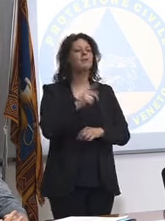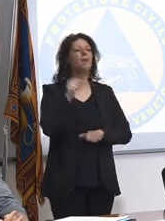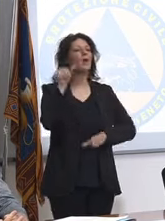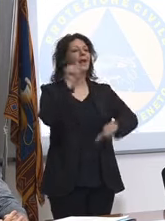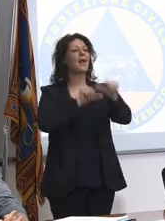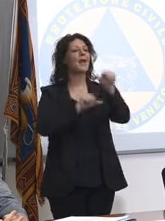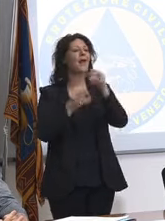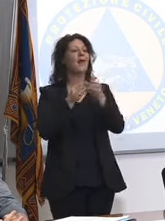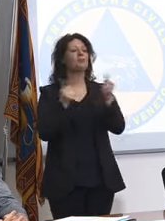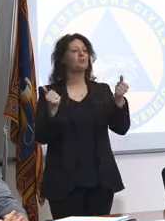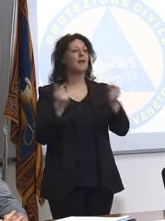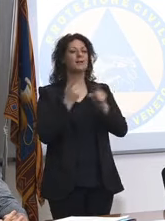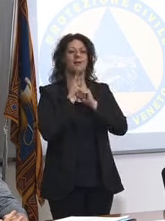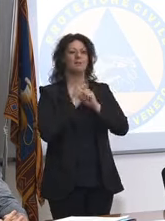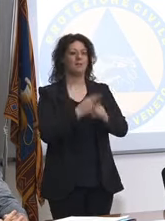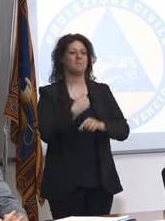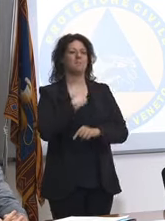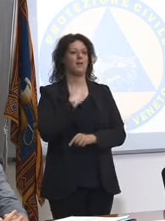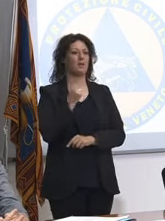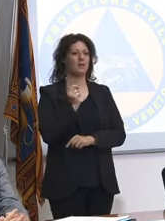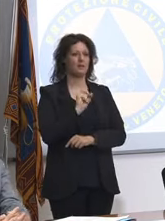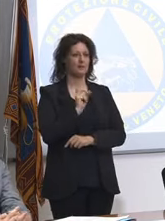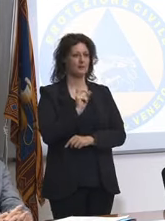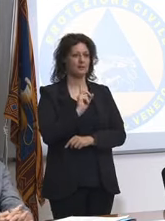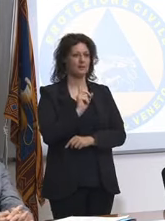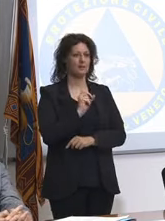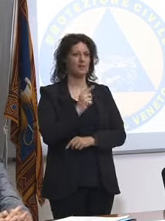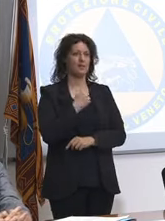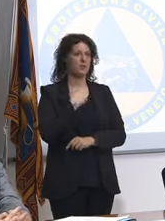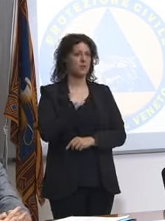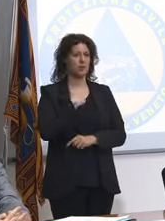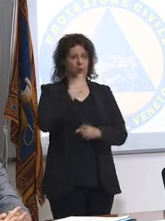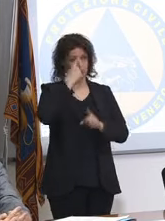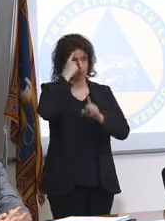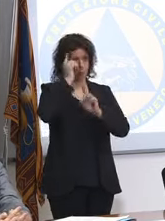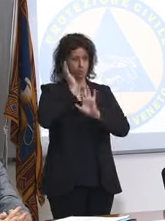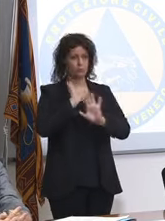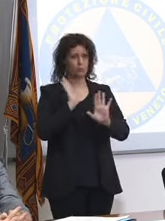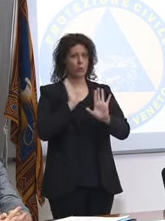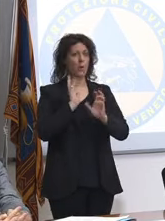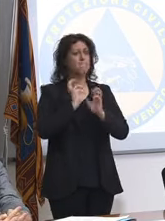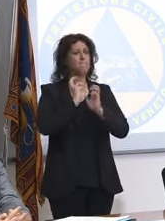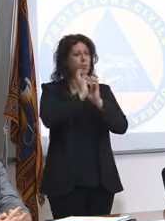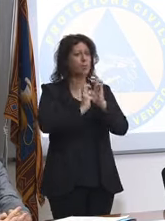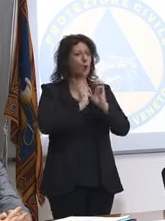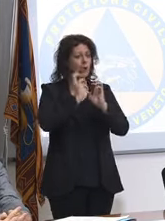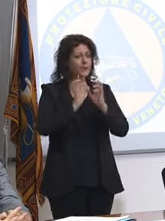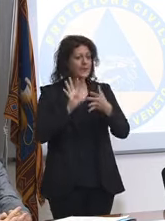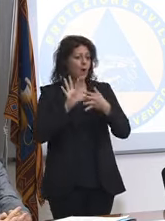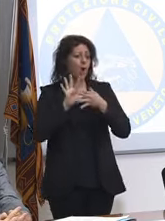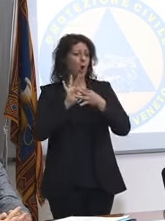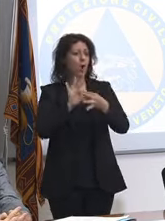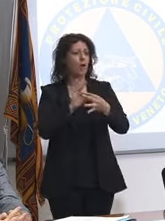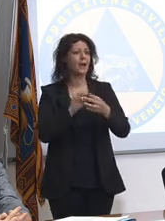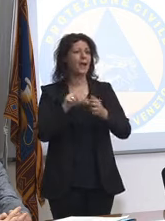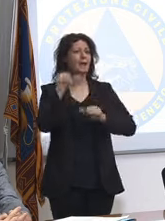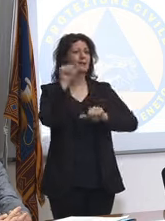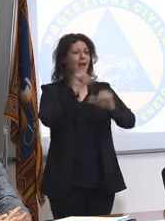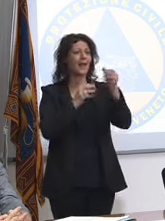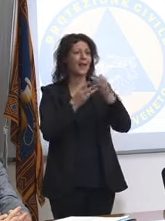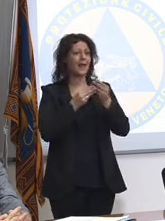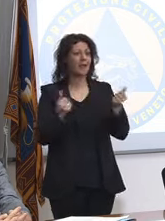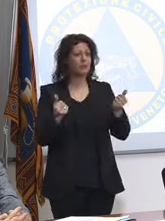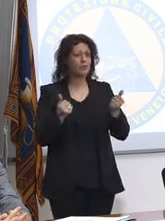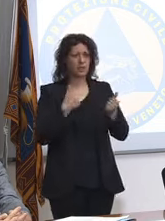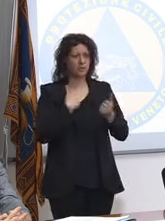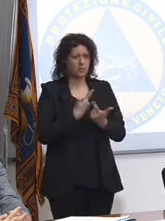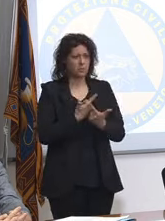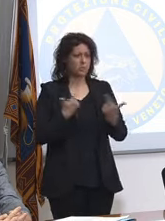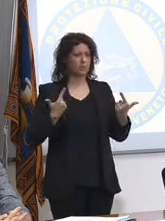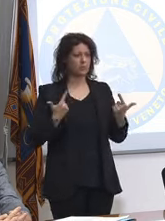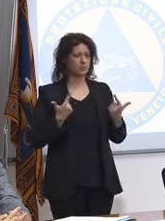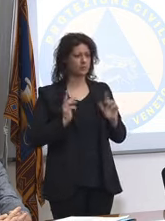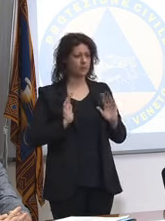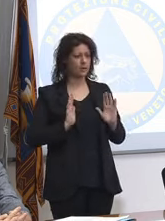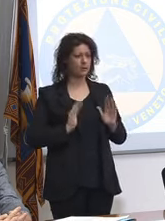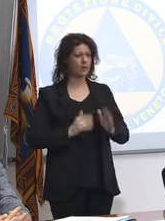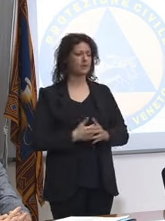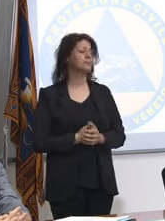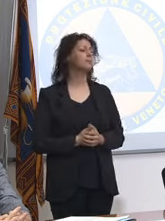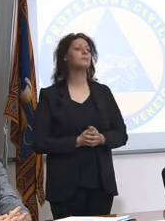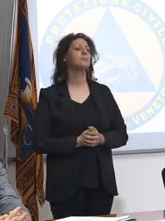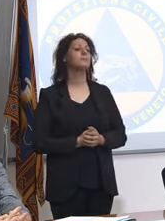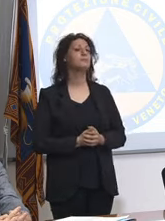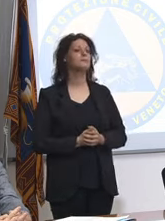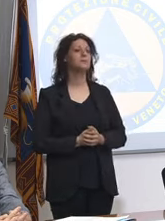e quindi non sono a conoscenza di burocrazie che possono riguardare l'acquisto dei reagenti, non, è